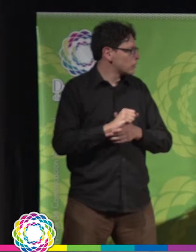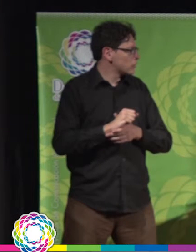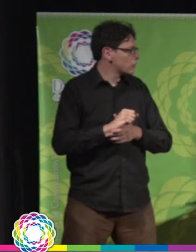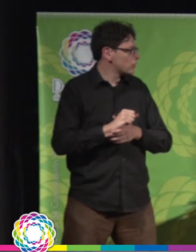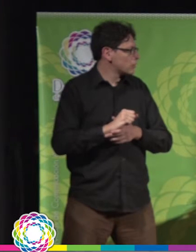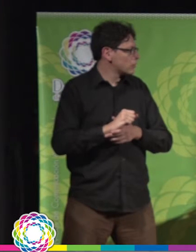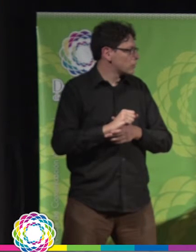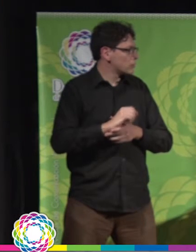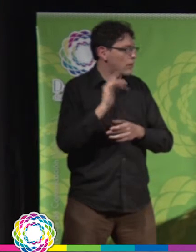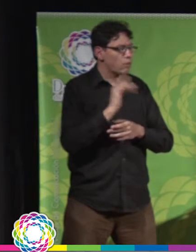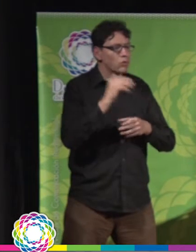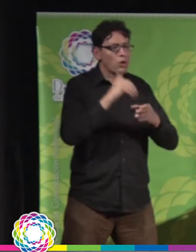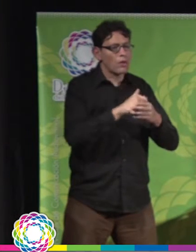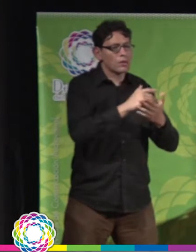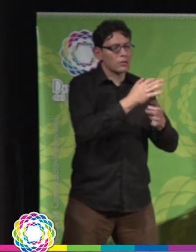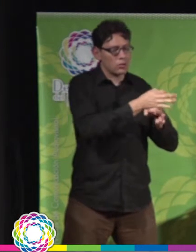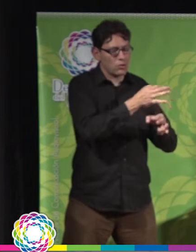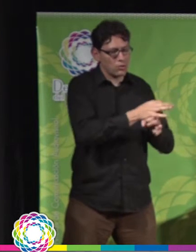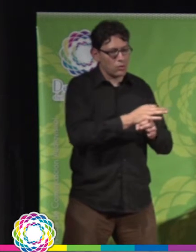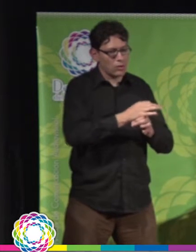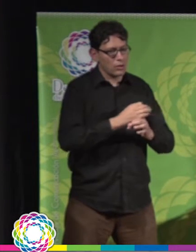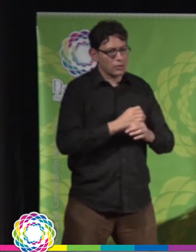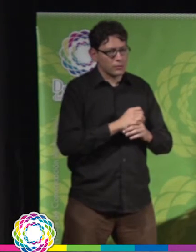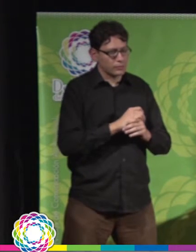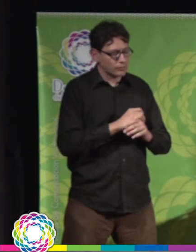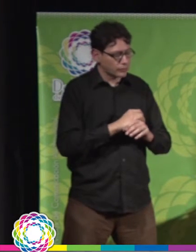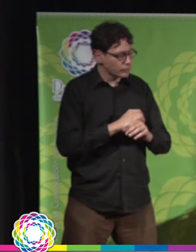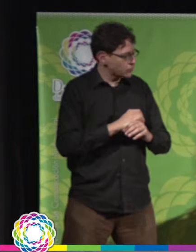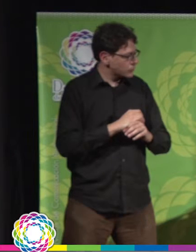situaciones de abuso en las escuelas, ¿sí?, que además